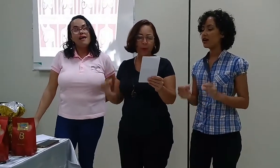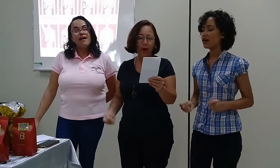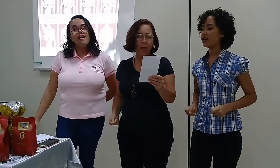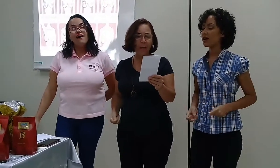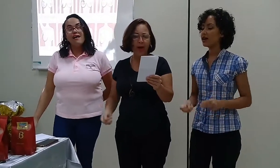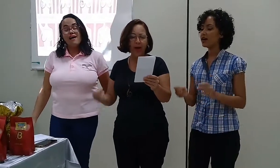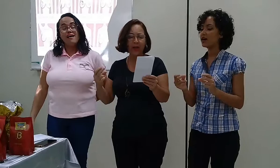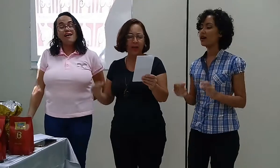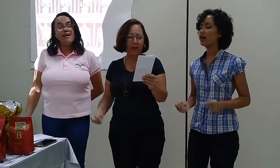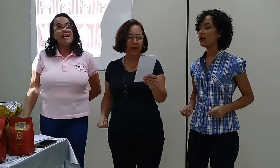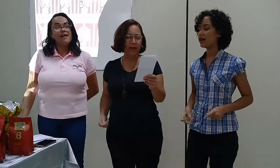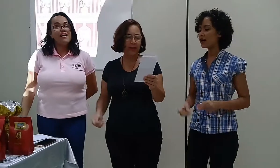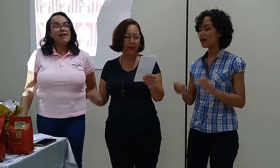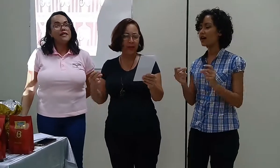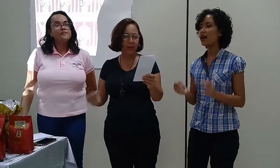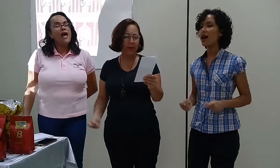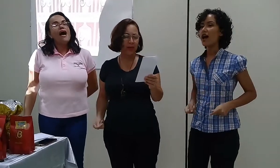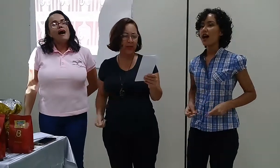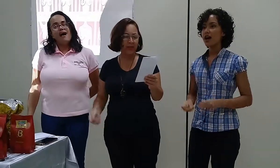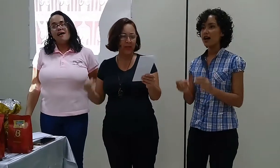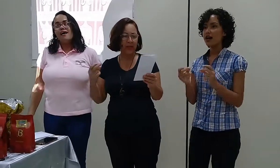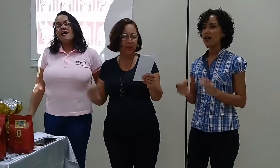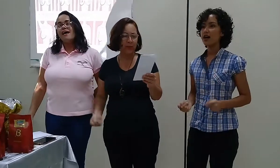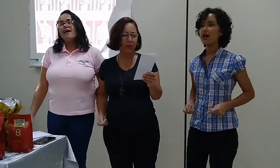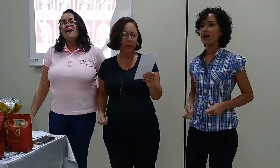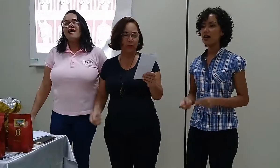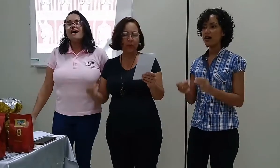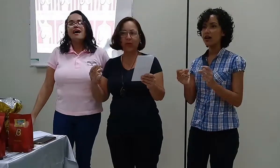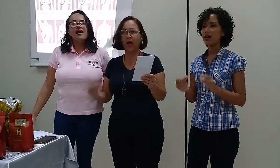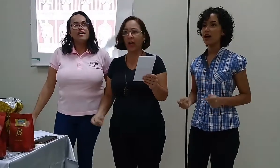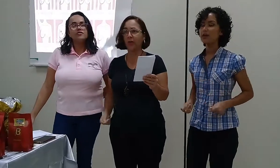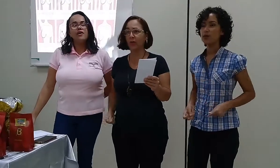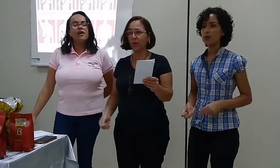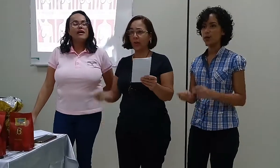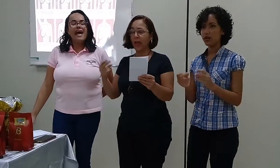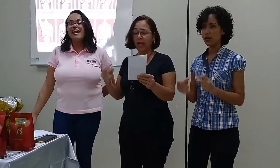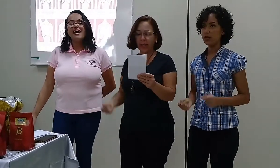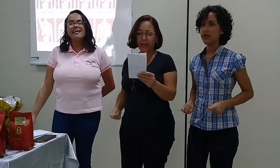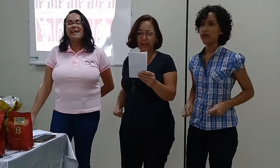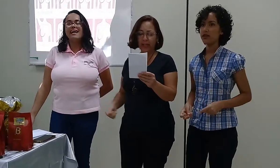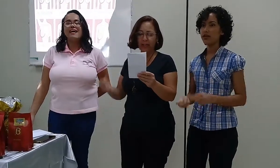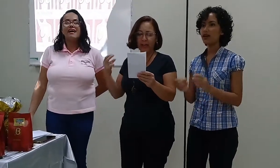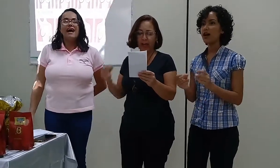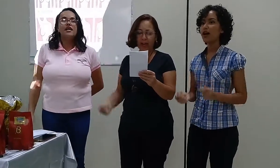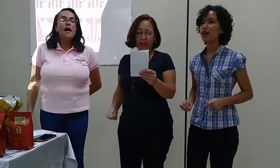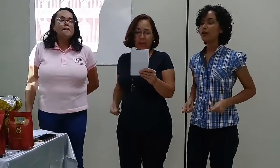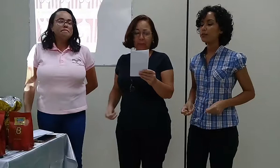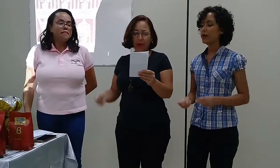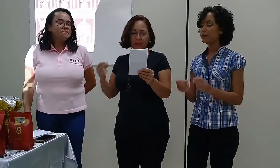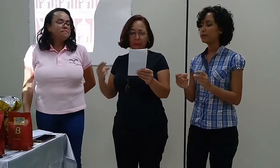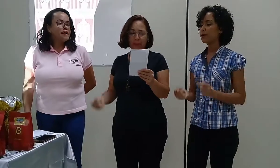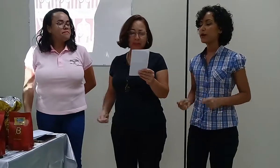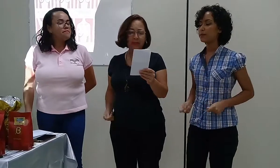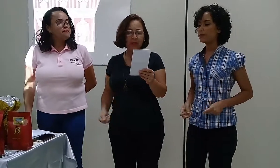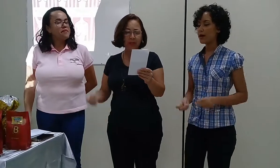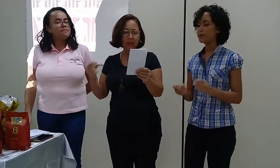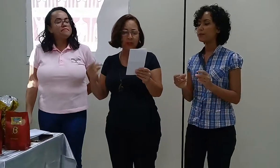a marca Maria, Maria, mistura dor e alegria. Mas é preciso